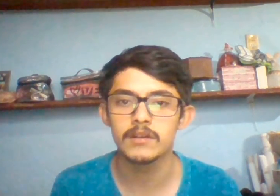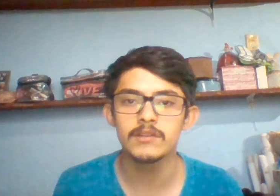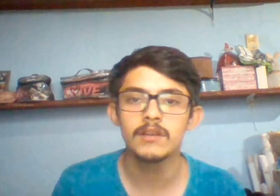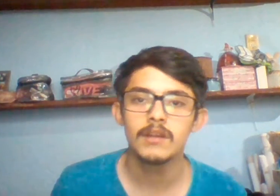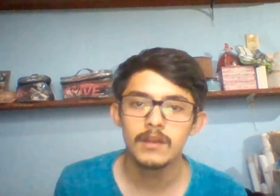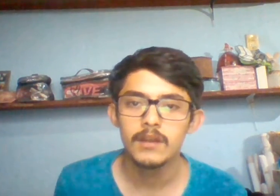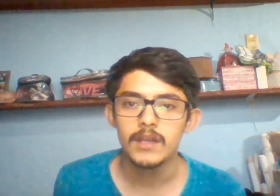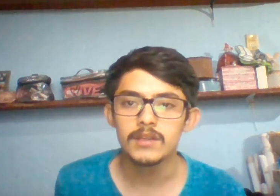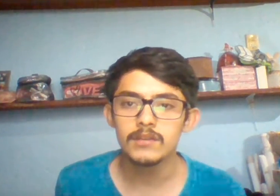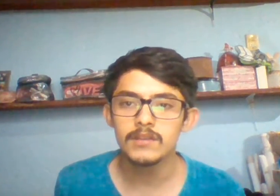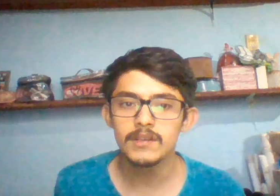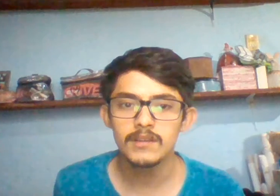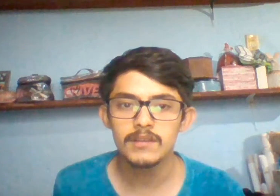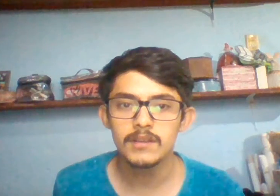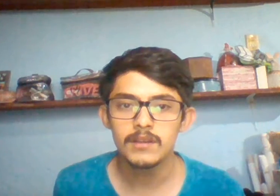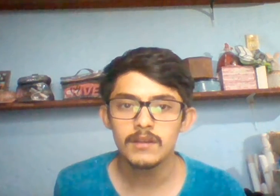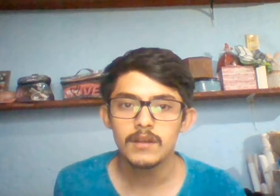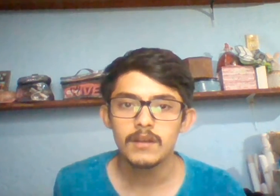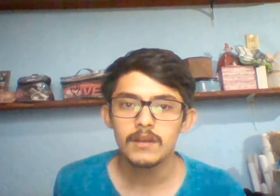corazón. Entonces,